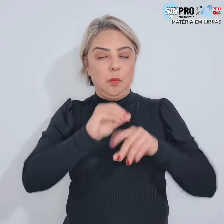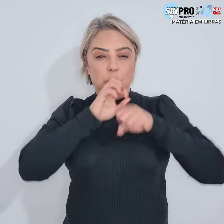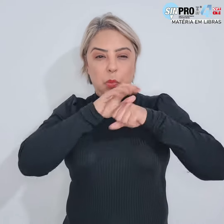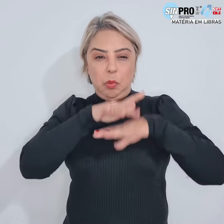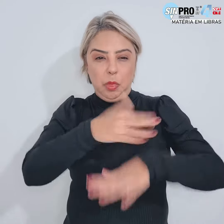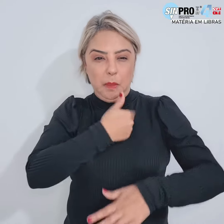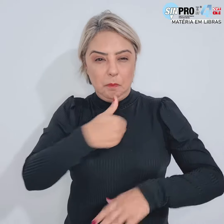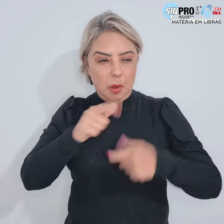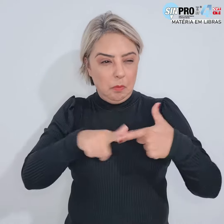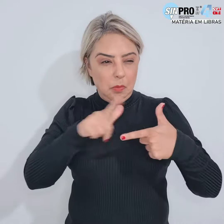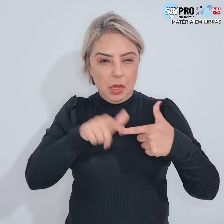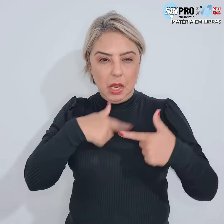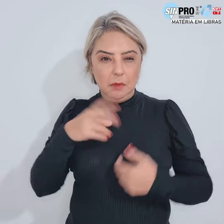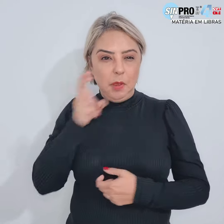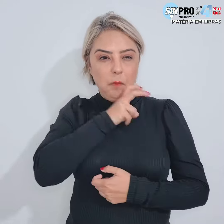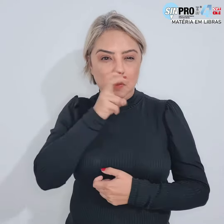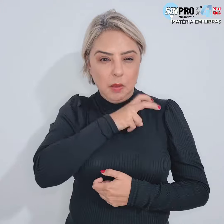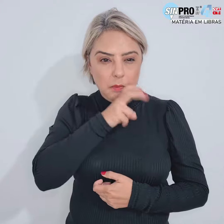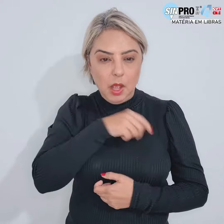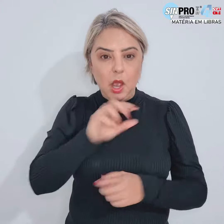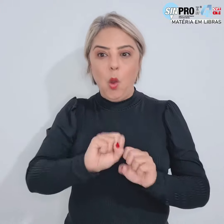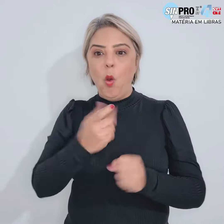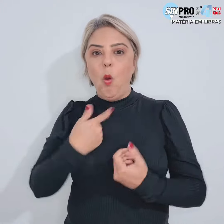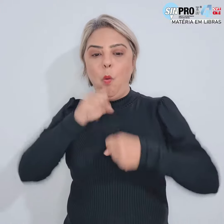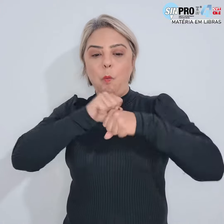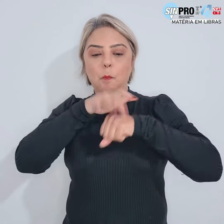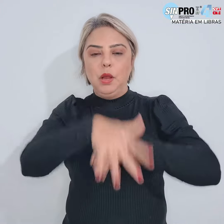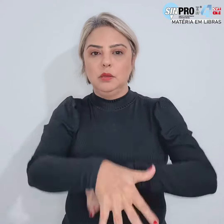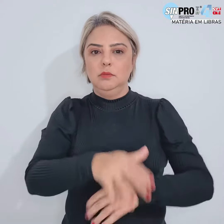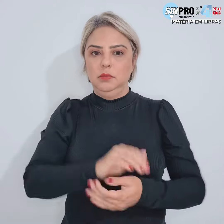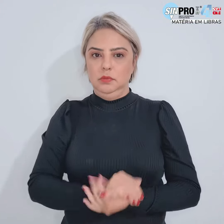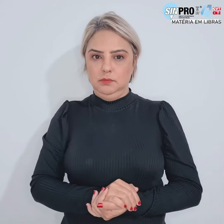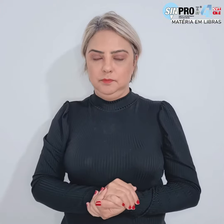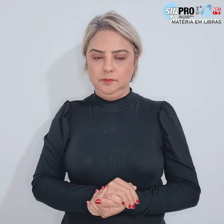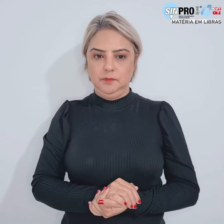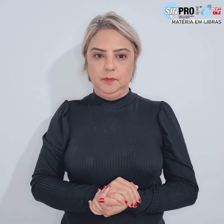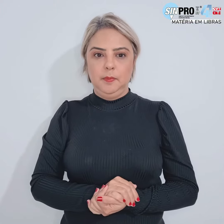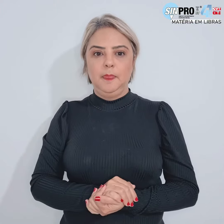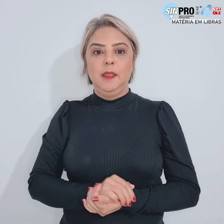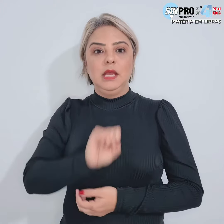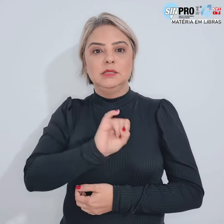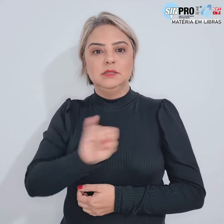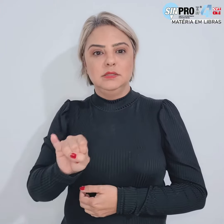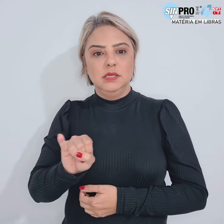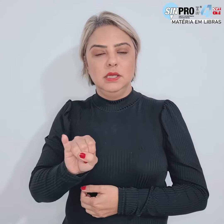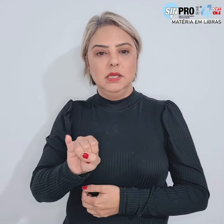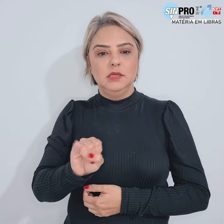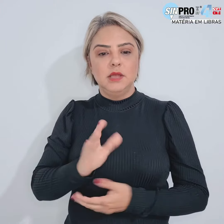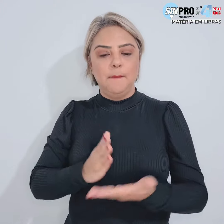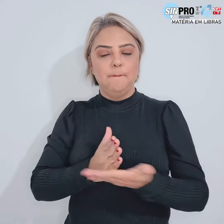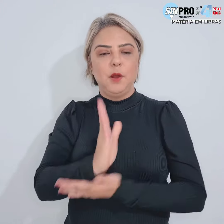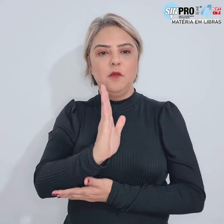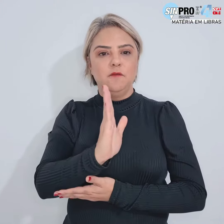calamidade pública, de emergência ou de pandemia. Em caso de aprovação